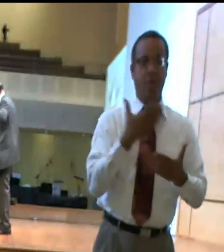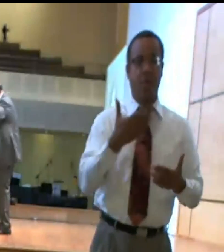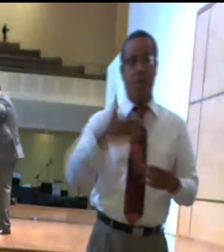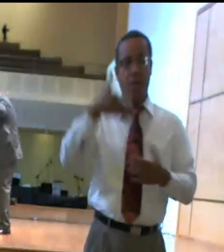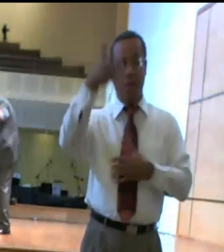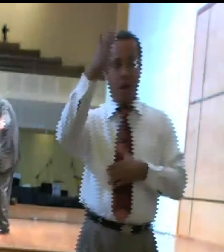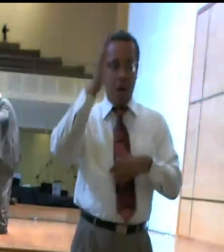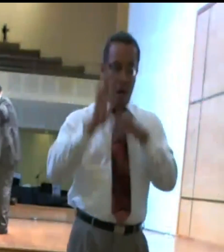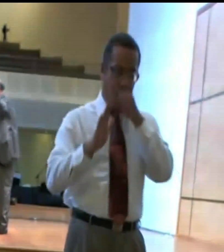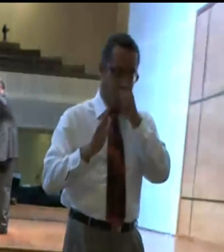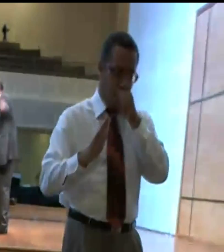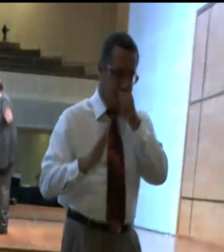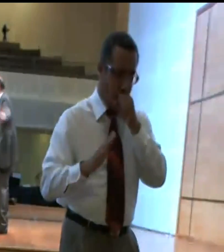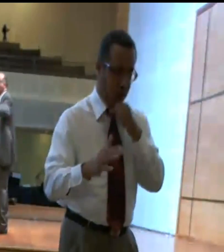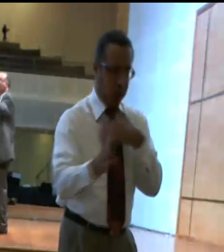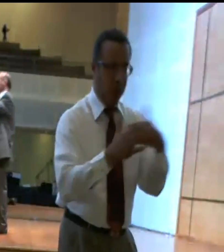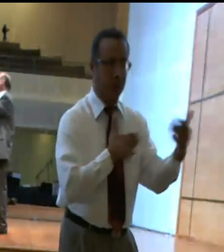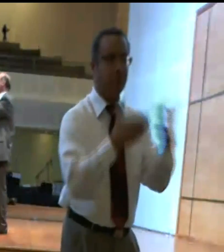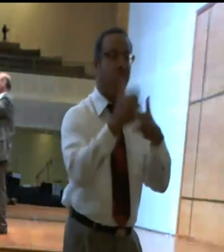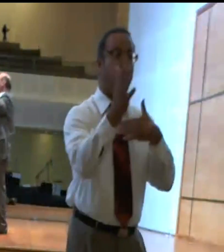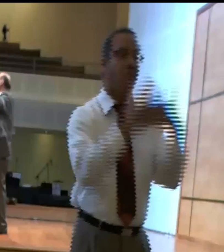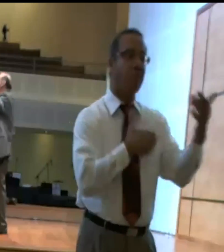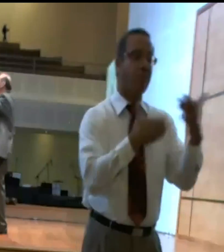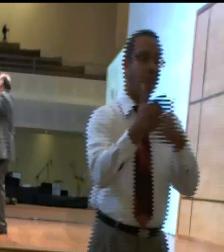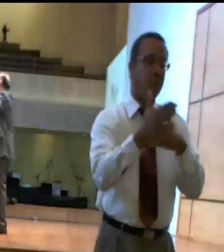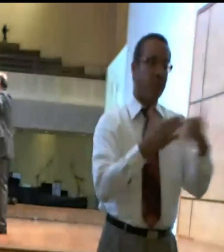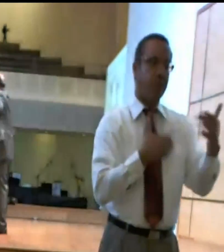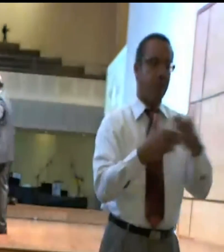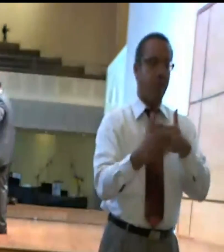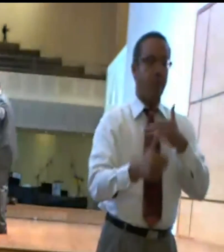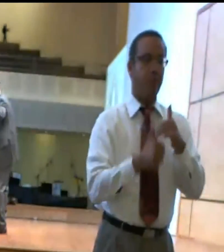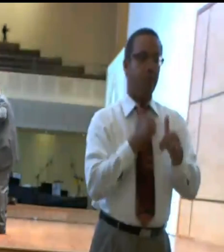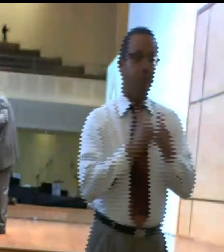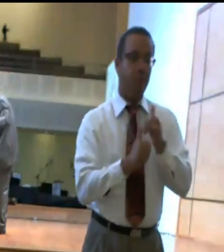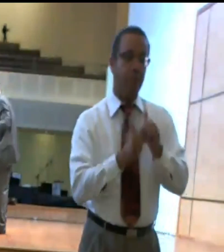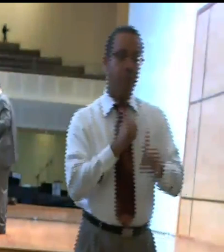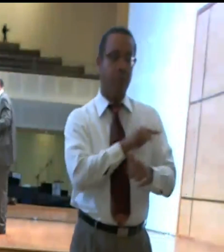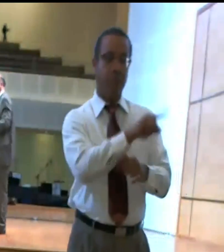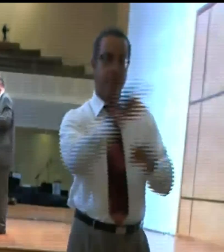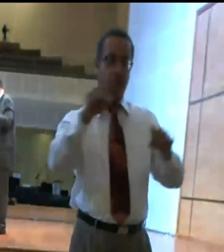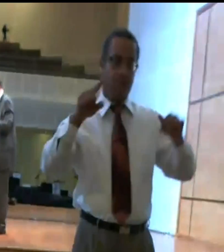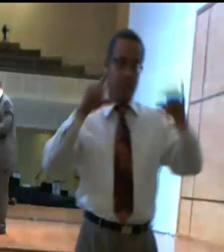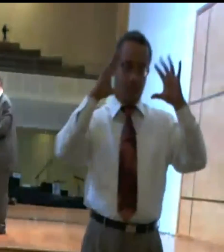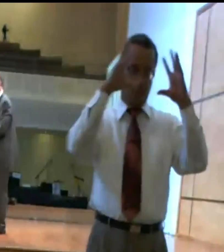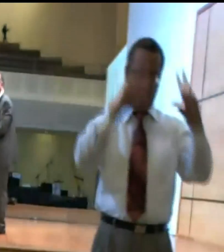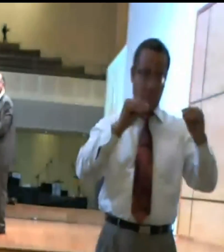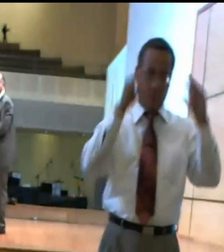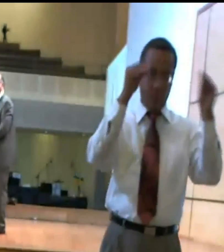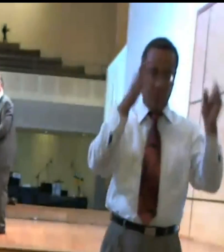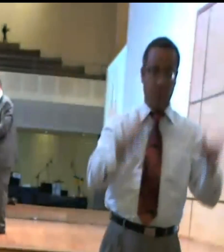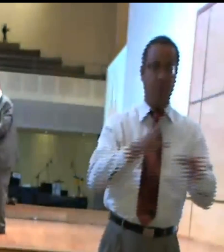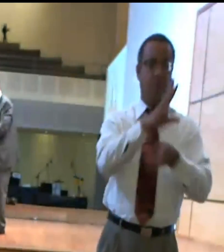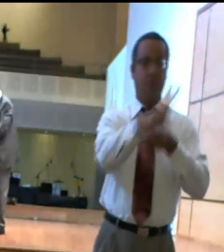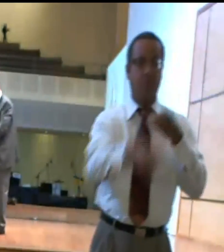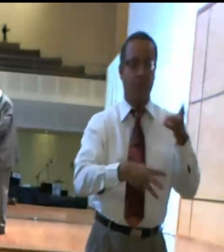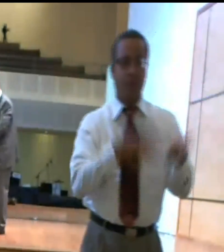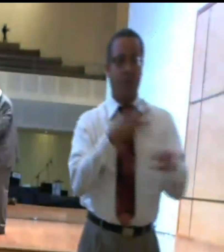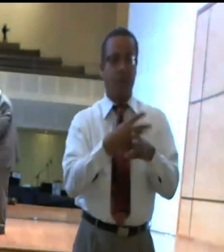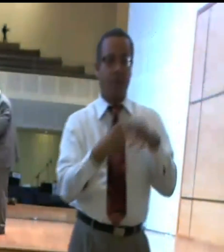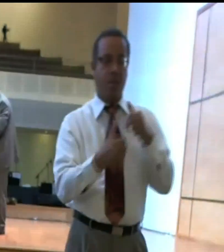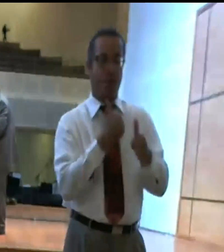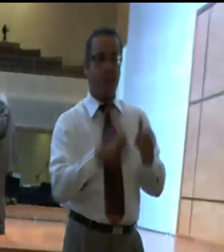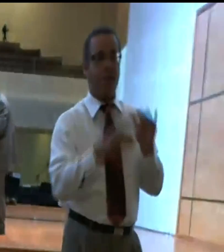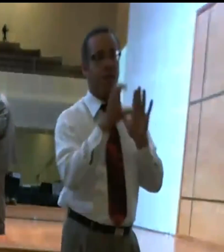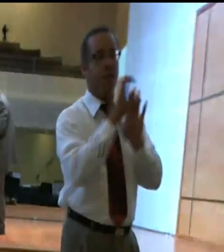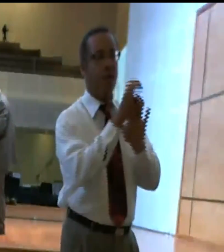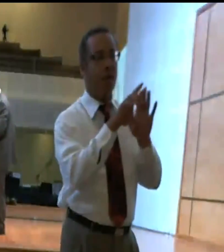da, a pesar de las dificultades, a pesar de las paradojas que nosotros encontramos en este mundo tan complicado.